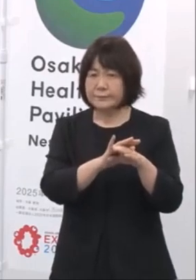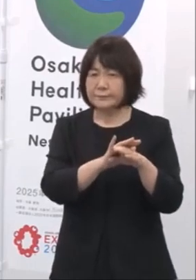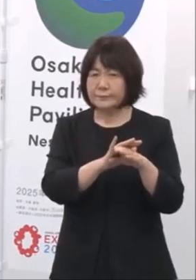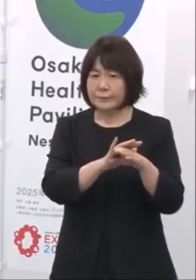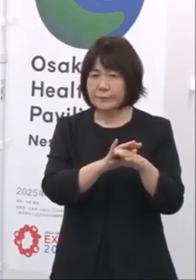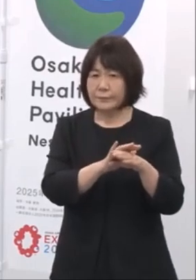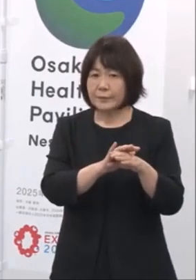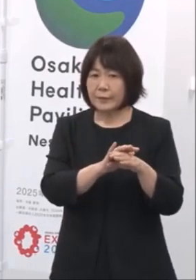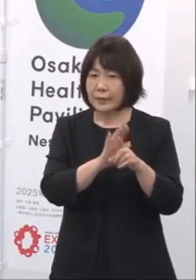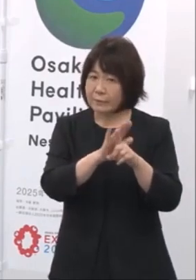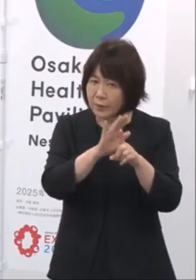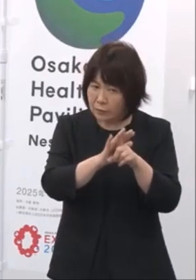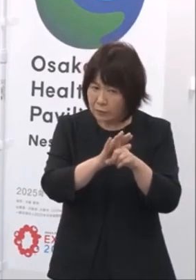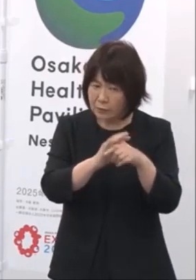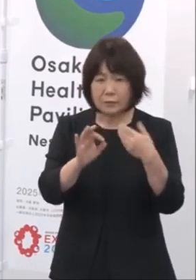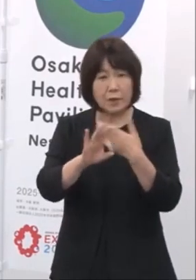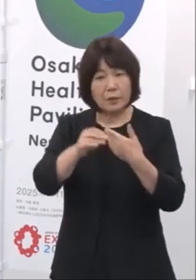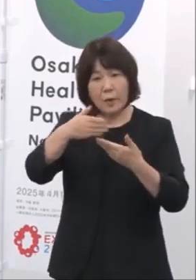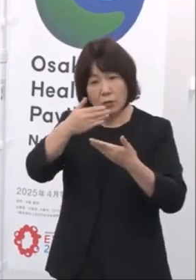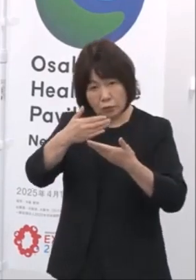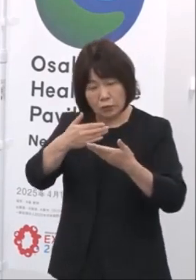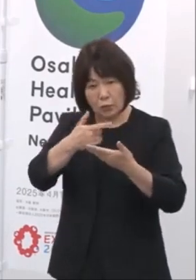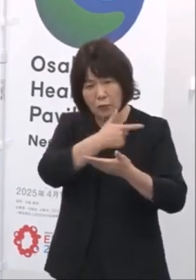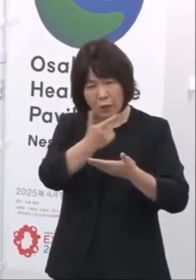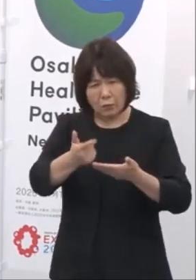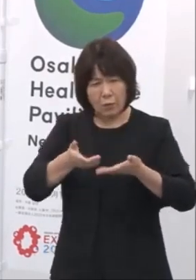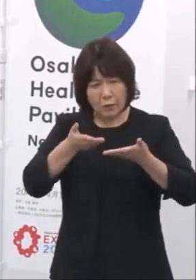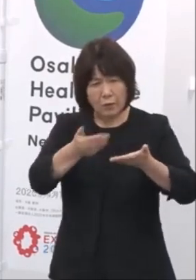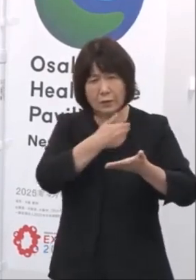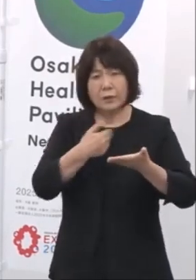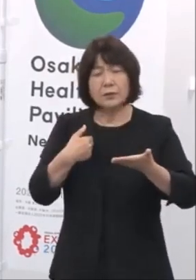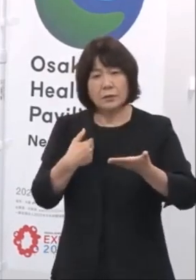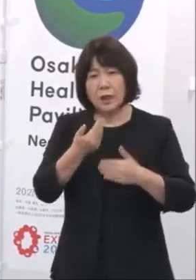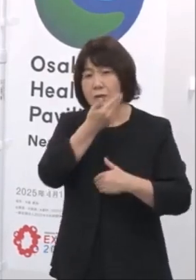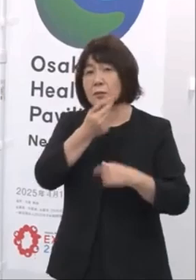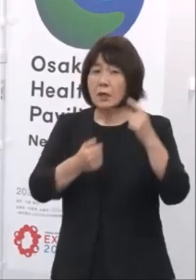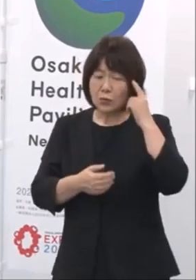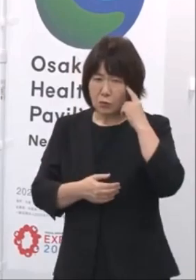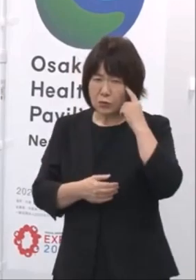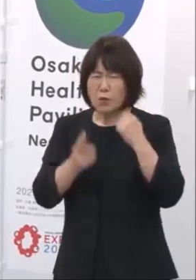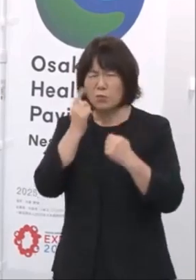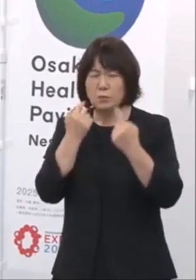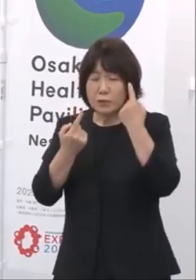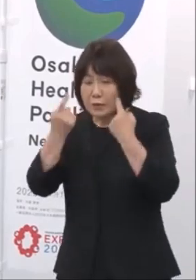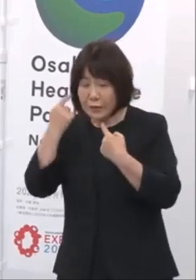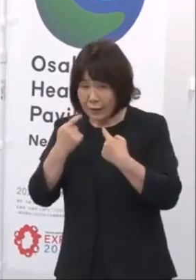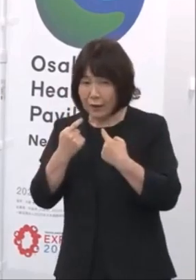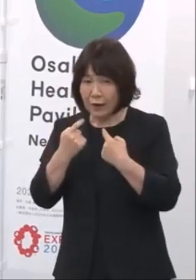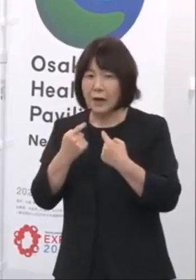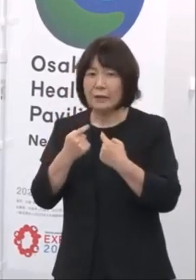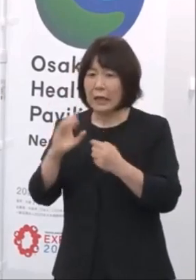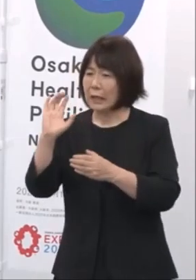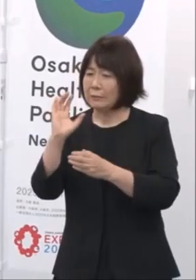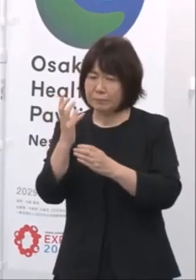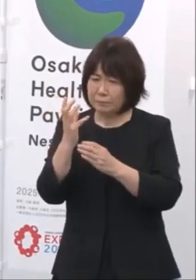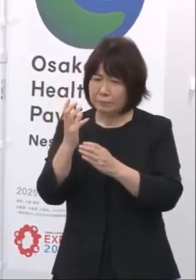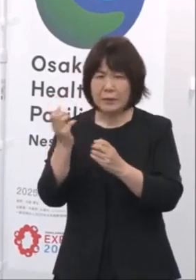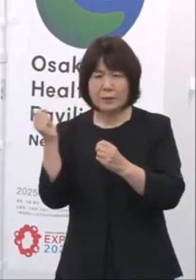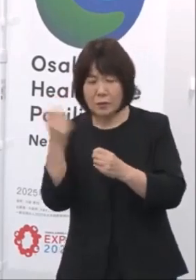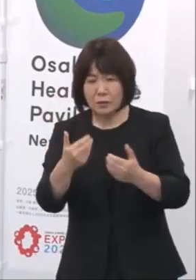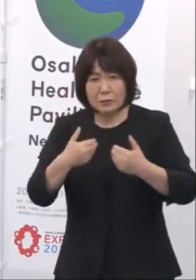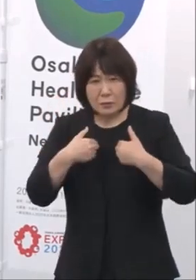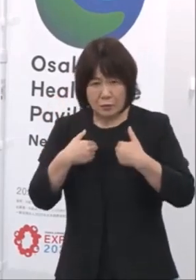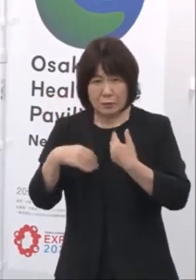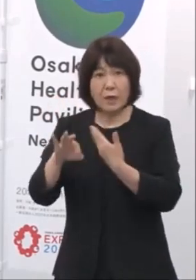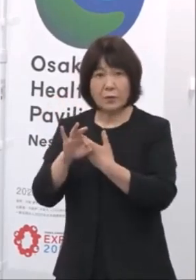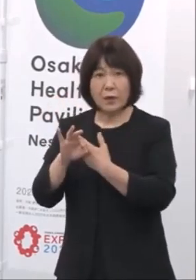例えば食料であったりきちんと確保しておくのかということが重要だと思いますし、また怪我等されている方、緊急を要する方はもちろん訓練もいたしましたけど、例えば